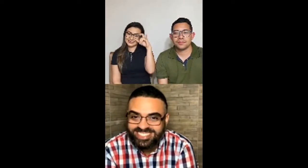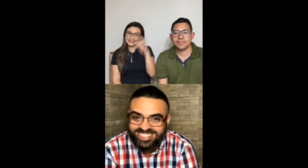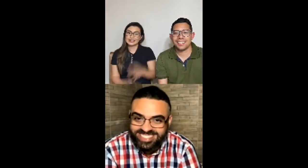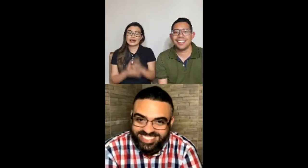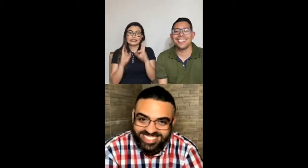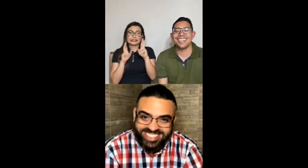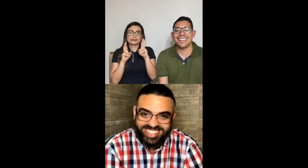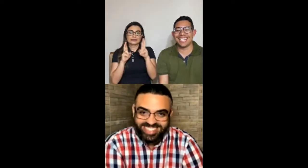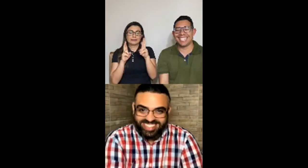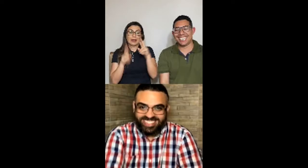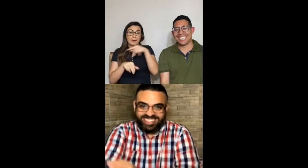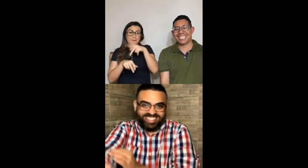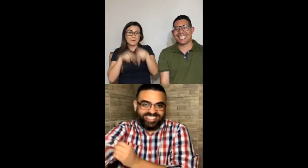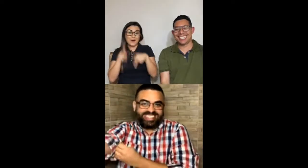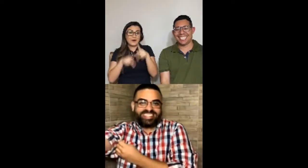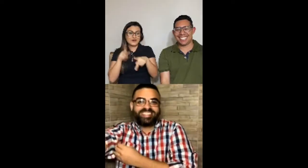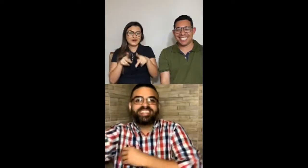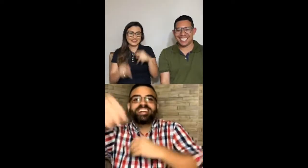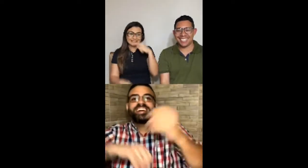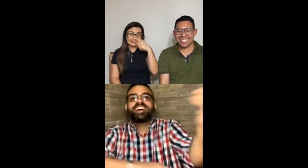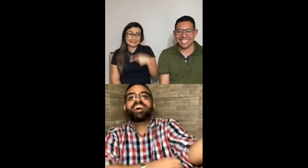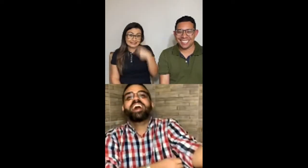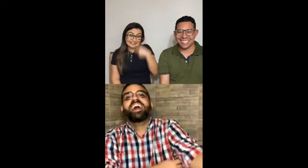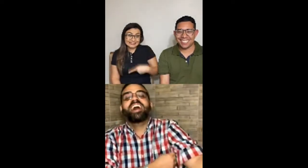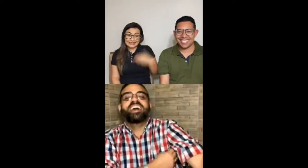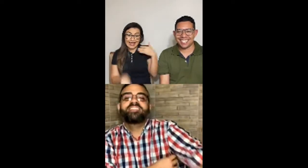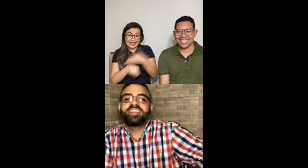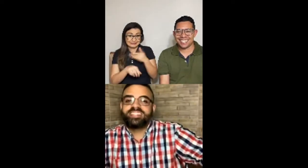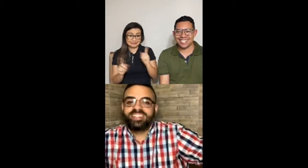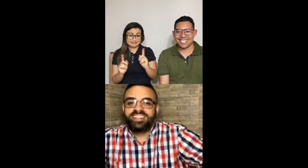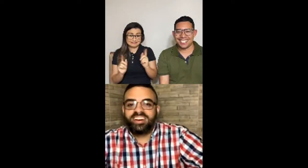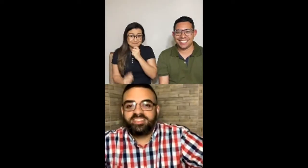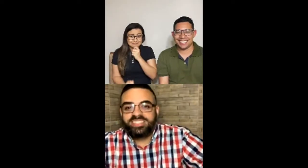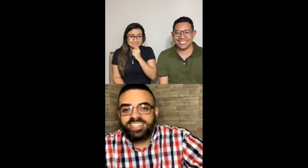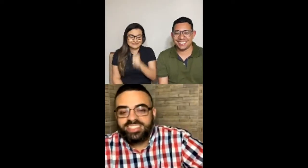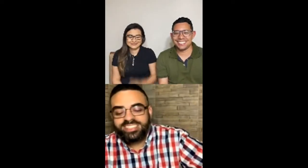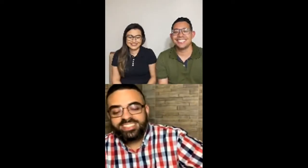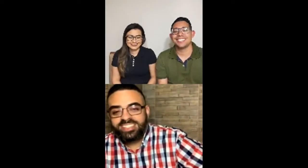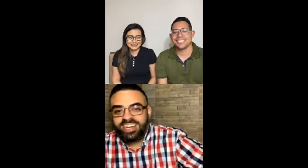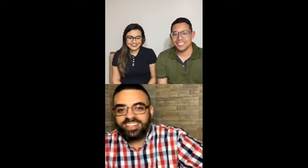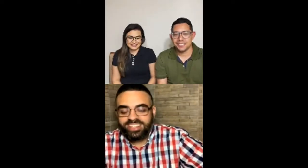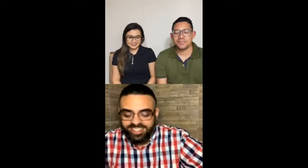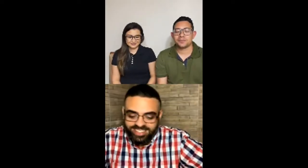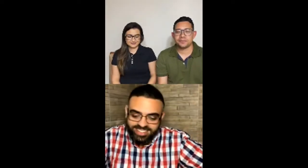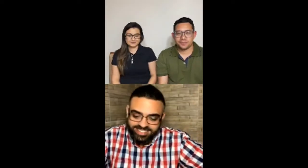chegando aí pelo meu Insta. Tomara que não entre tailandês hoje.